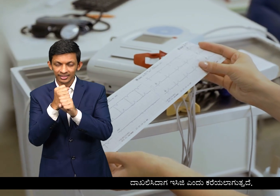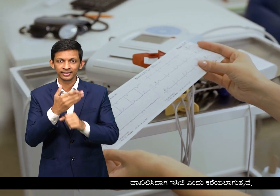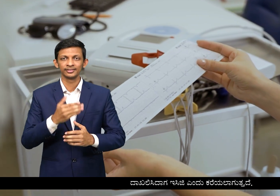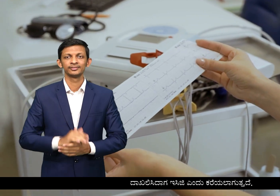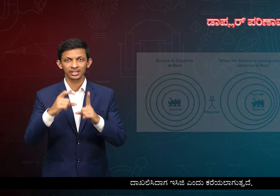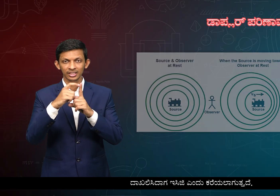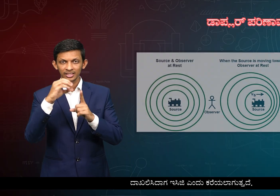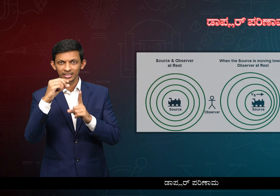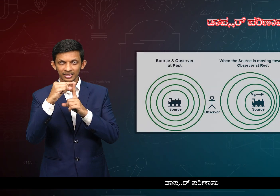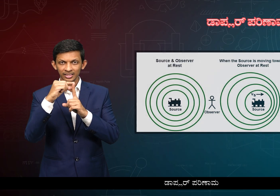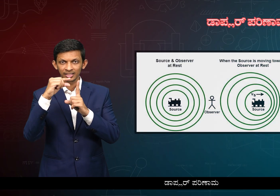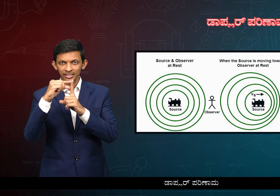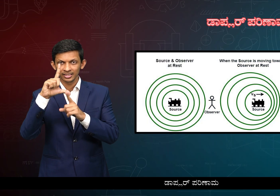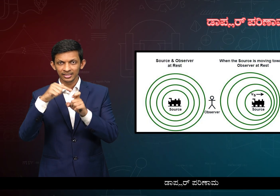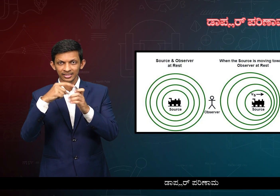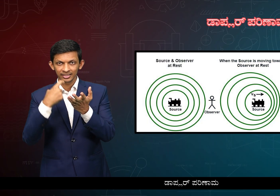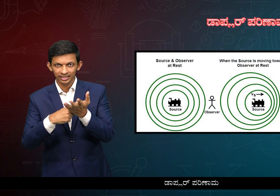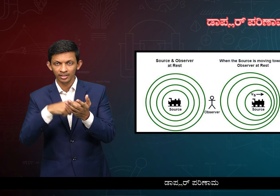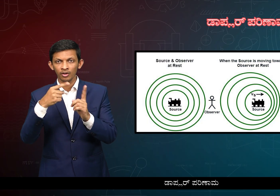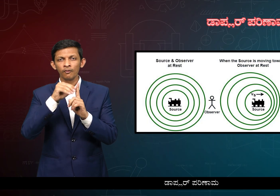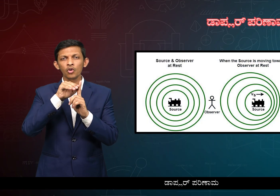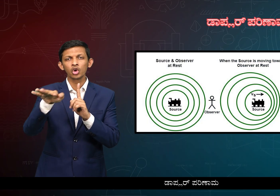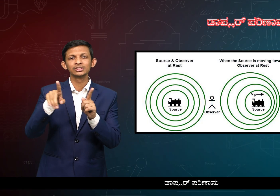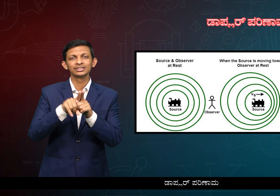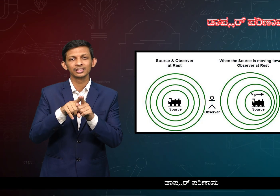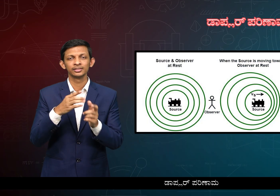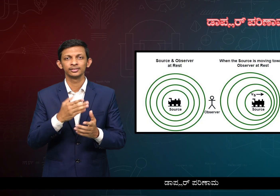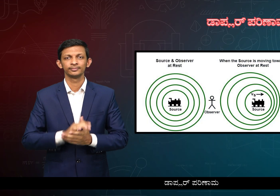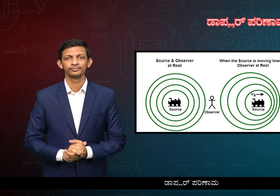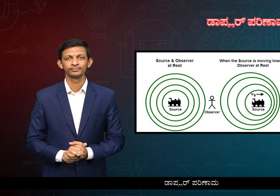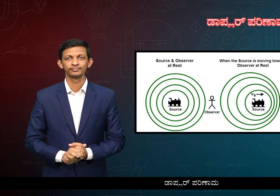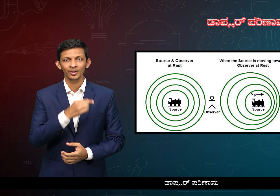ಎಂದು ಕರೆಯಲಾಗುತ್ತದೆ. ಡಾಪ್ಲರ್ ಪರಿಣಾಮ.